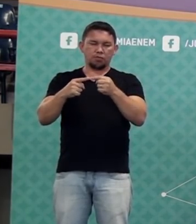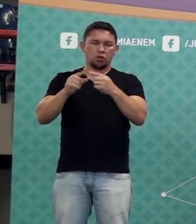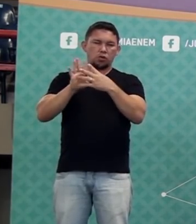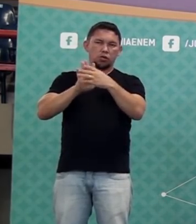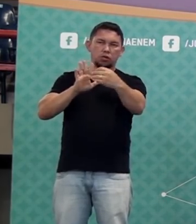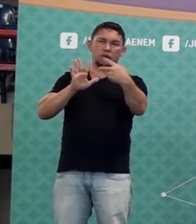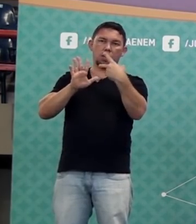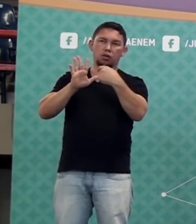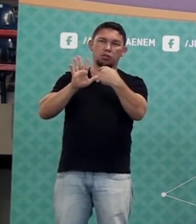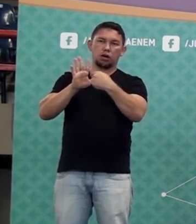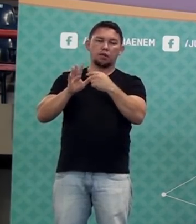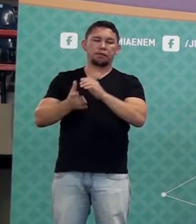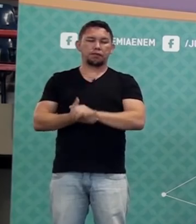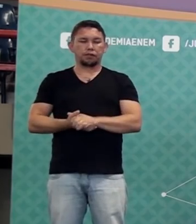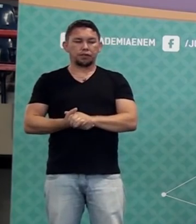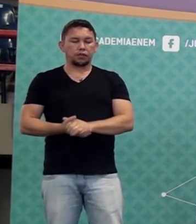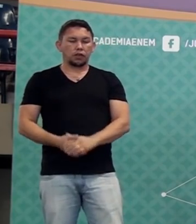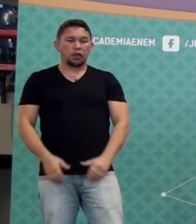aí, não é?